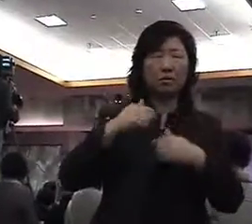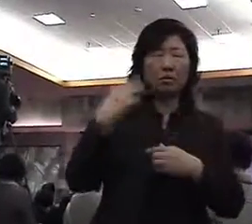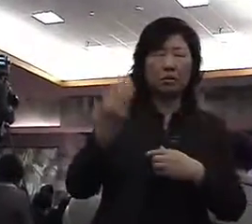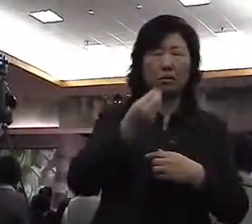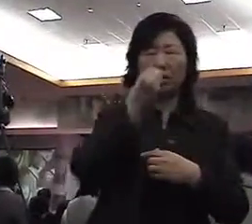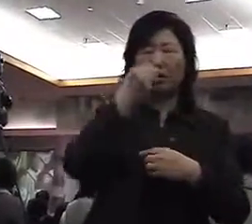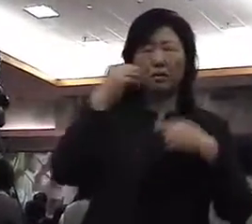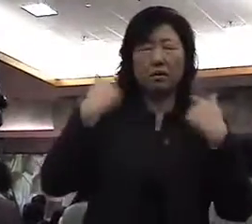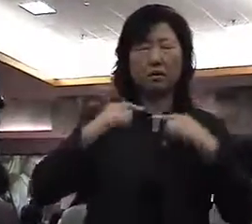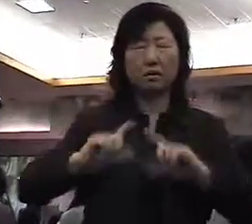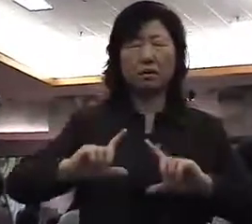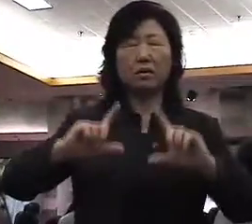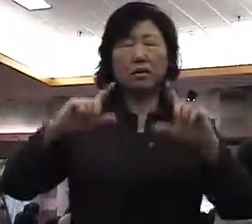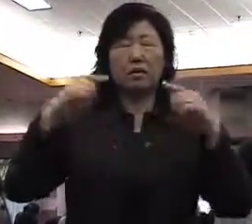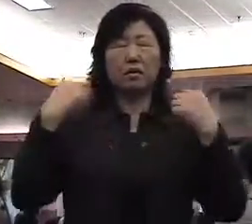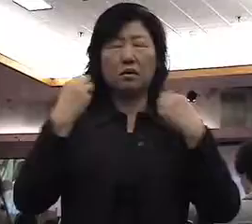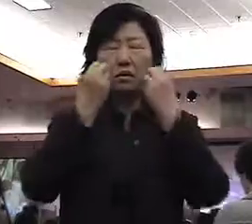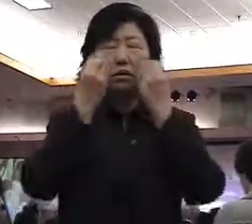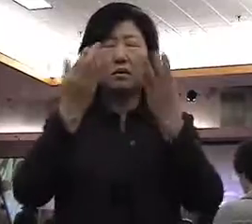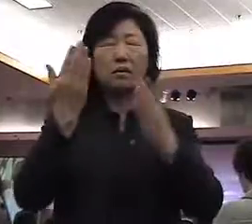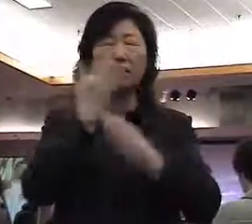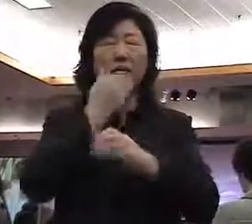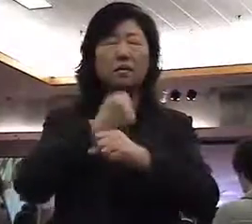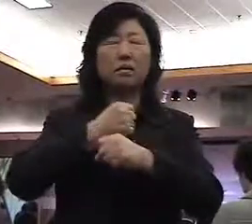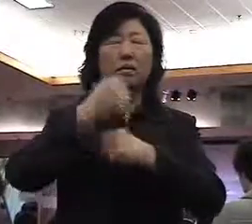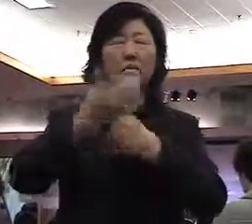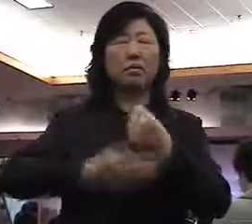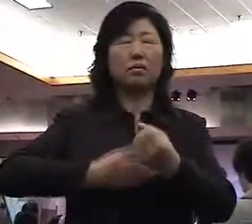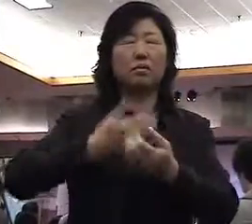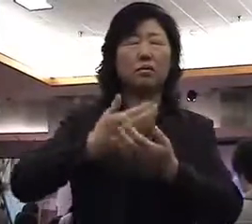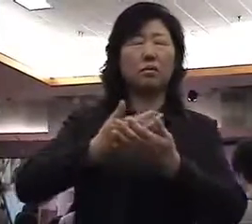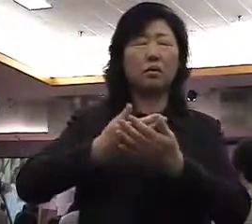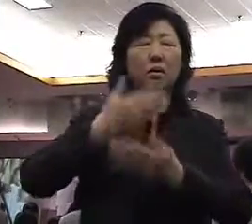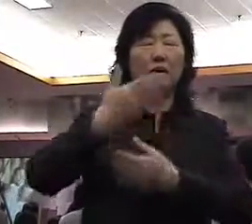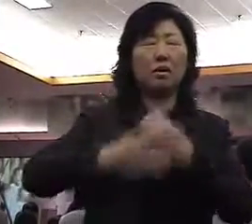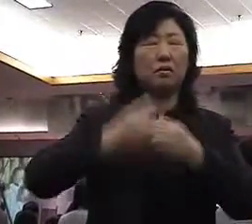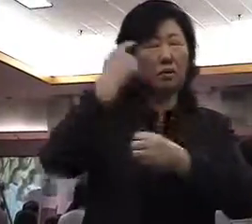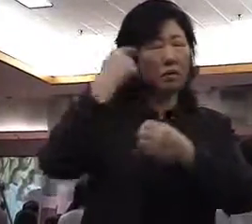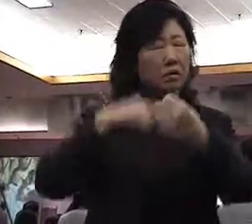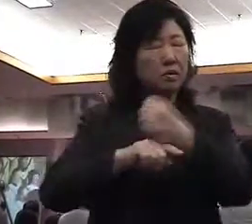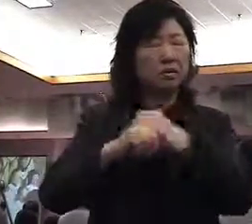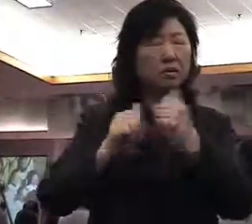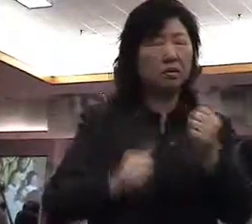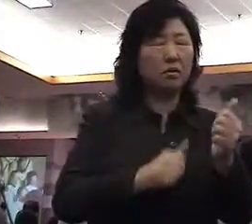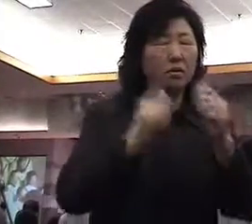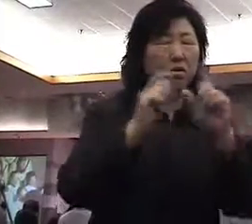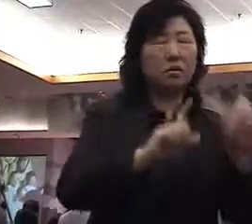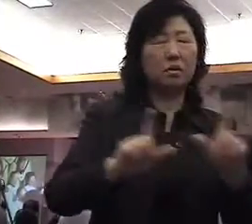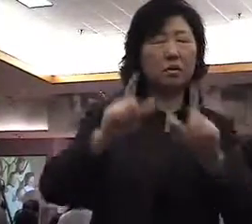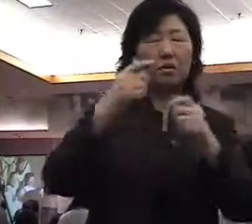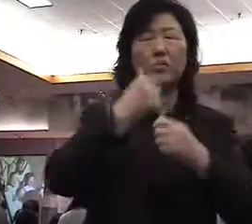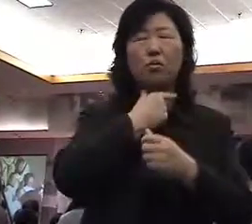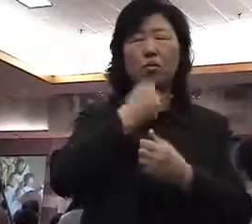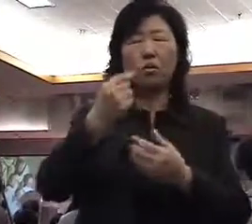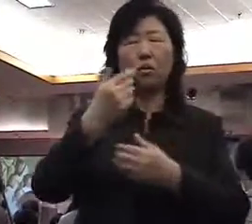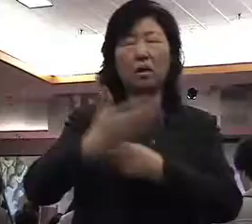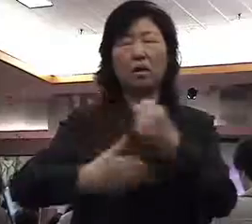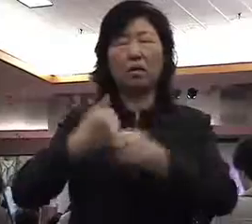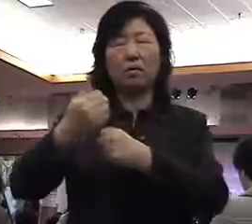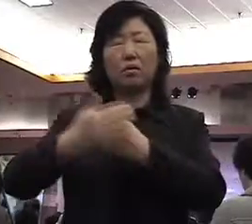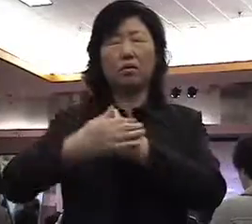전하는 시간 되게 하여 주시옵소서. 하나님 아버지 충만하신 말씀으로 우리 신앙을 채우시며 하나님 아버지 세상을 바꾸게